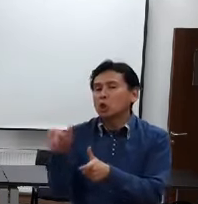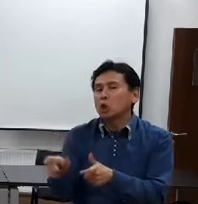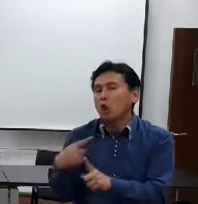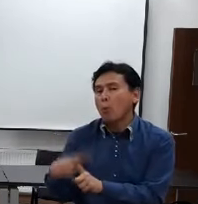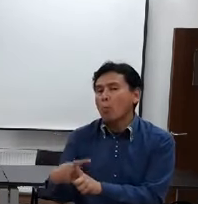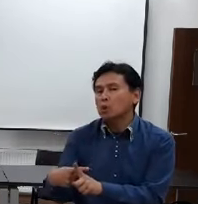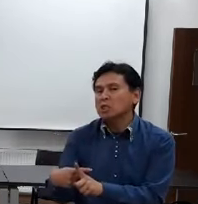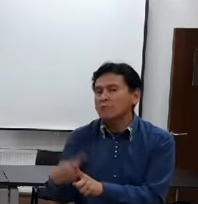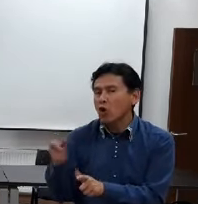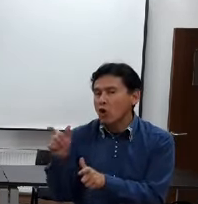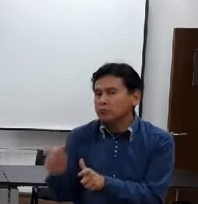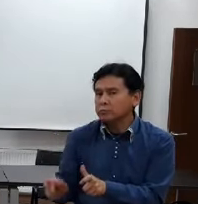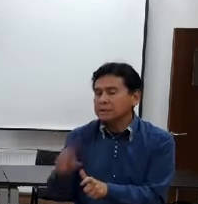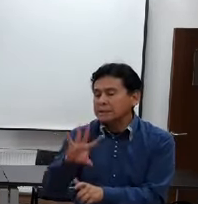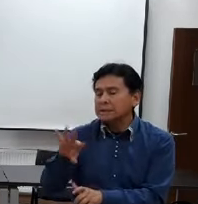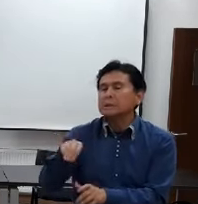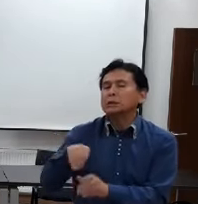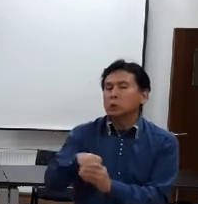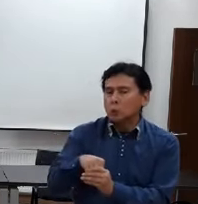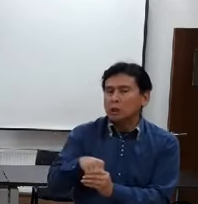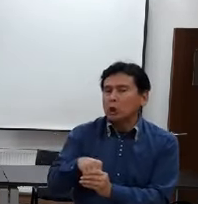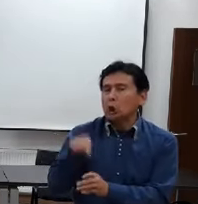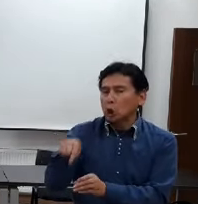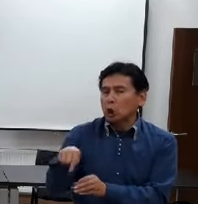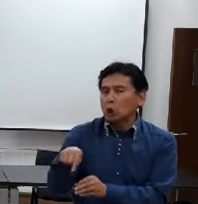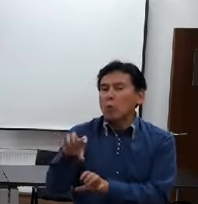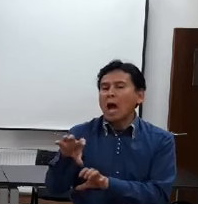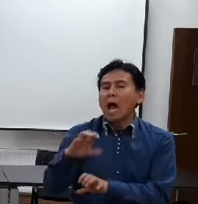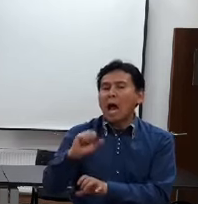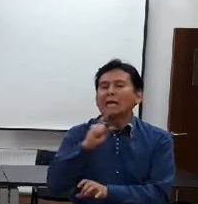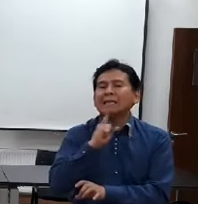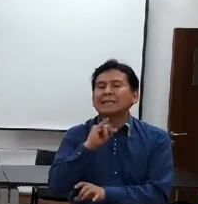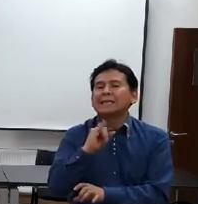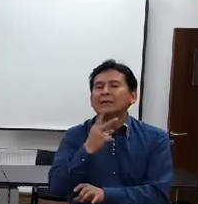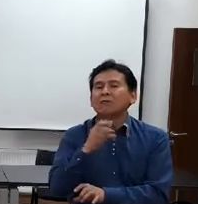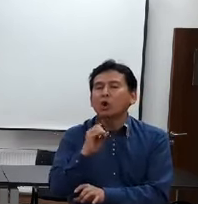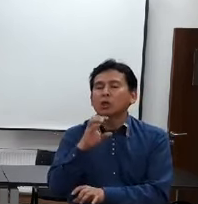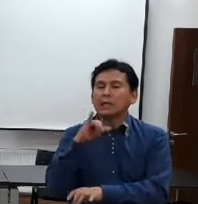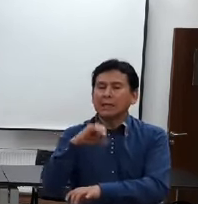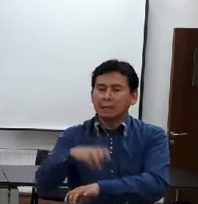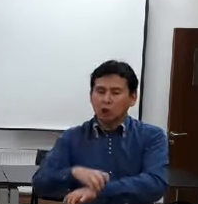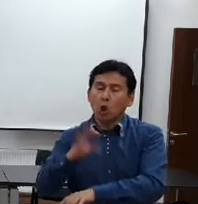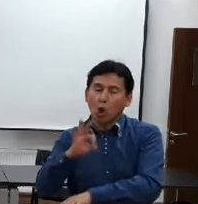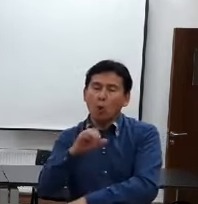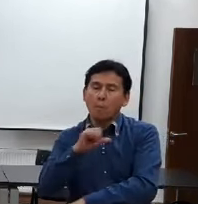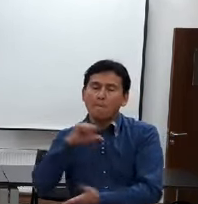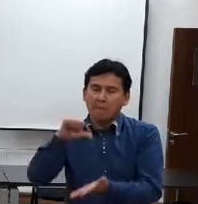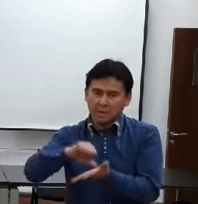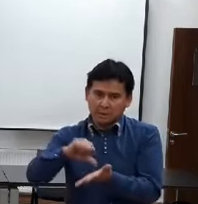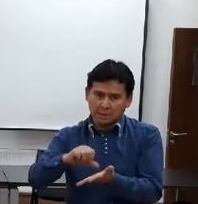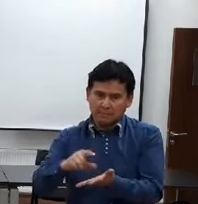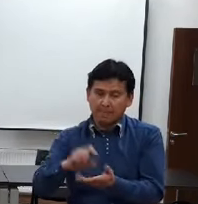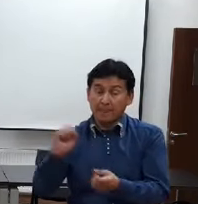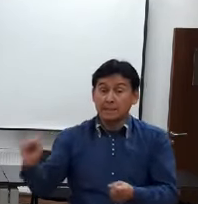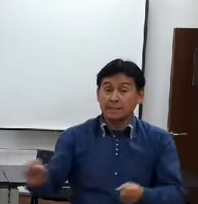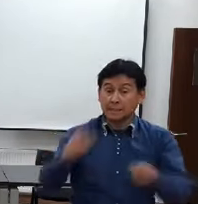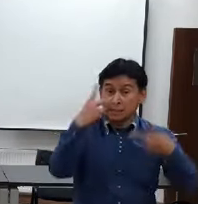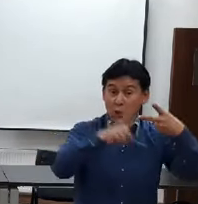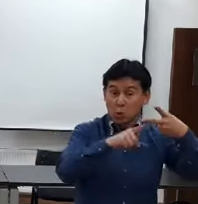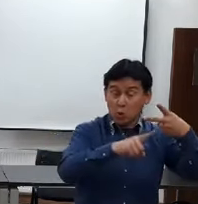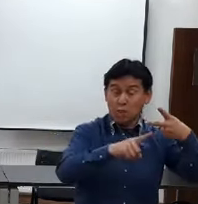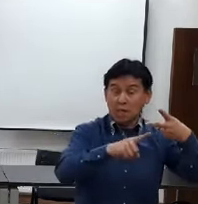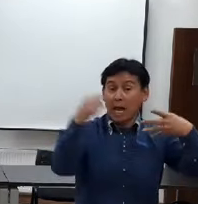positivo e incluirlo en los casos activos de la región o del país la segunda categoría de estos